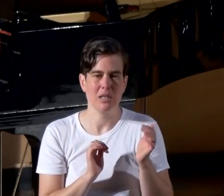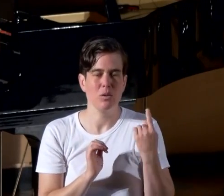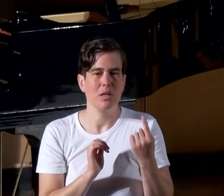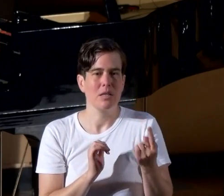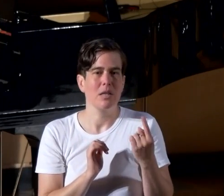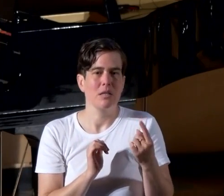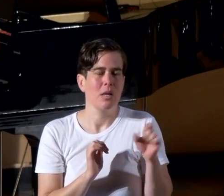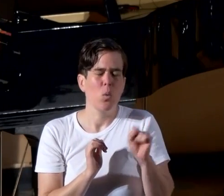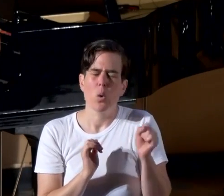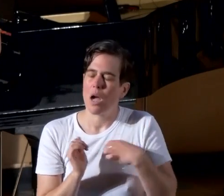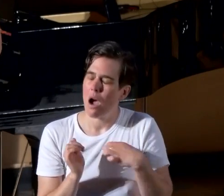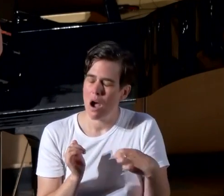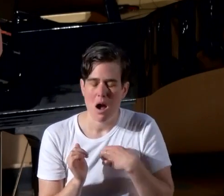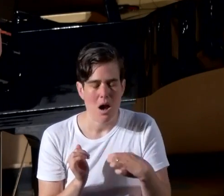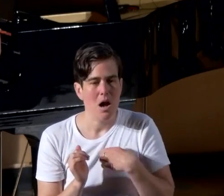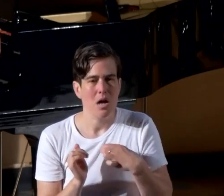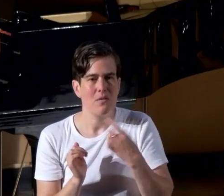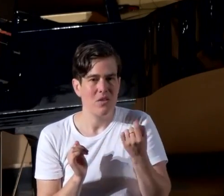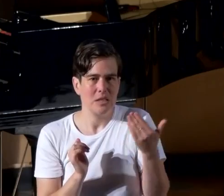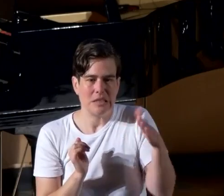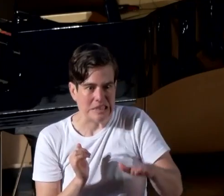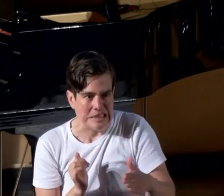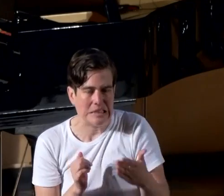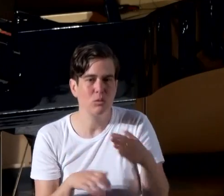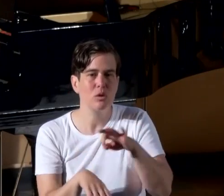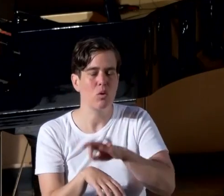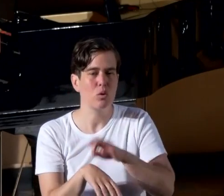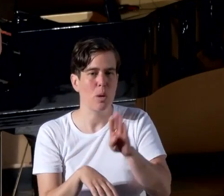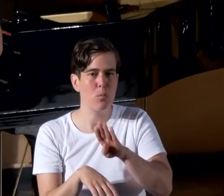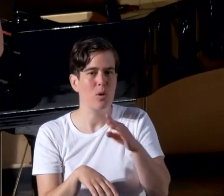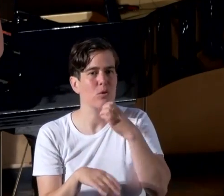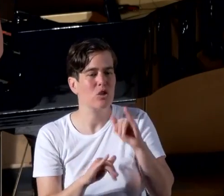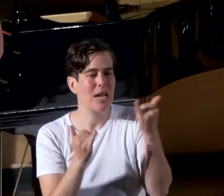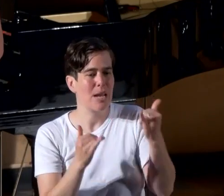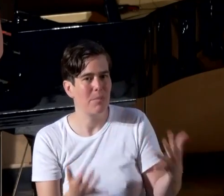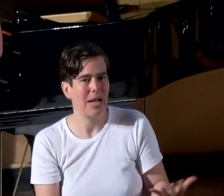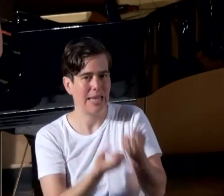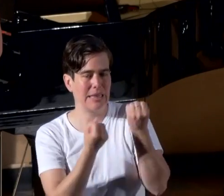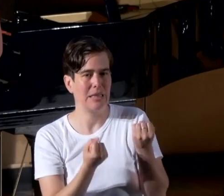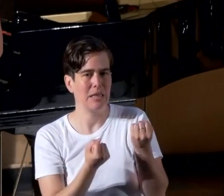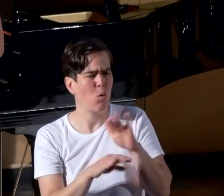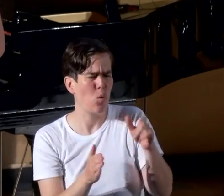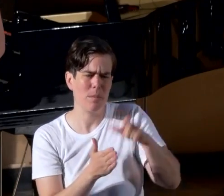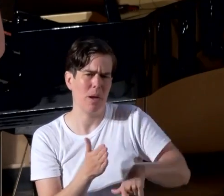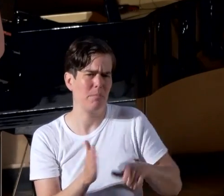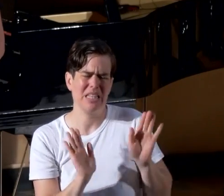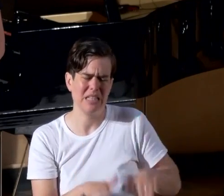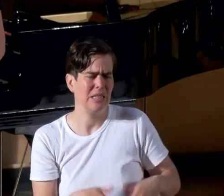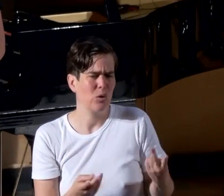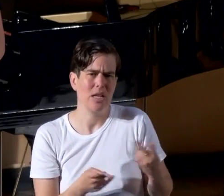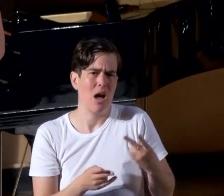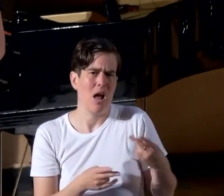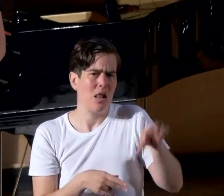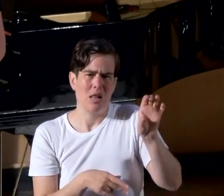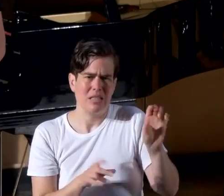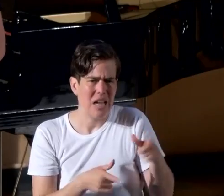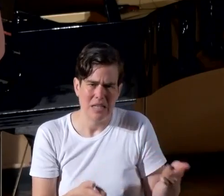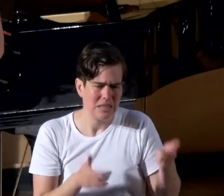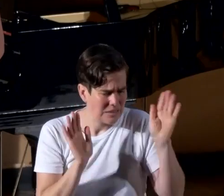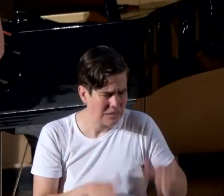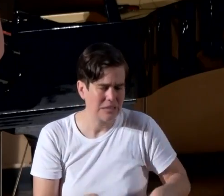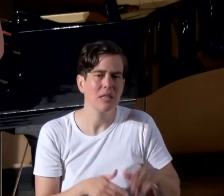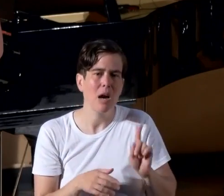werden sterbenskrank. Als Arzt will Dr. Bug diese Leben retten und Gesundheit erhalten. Aber um seine Pflicht zu tun,